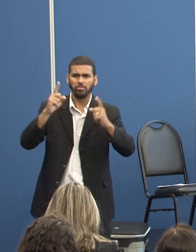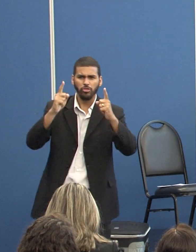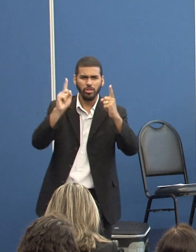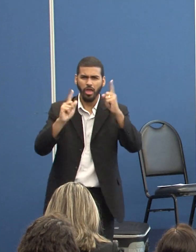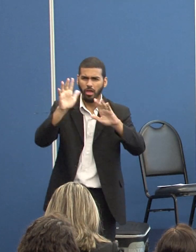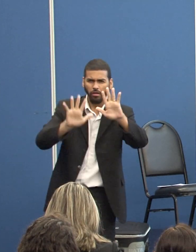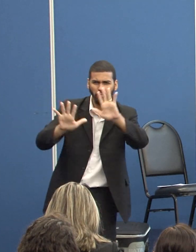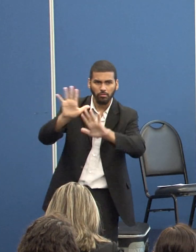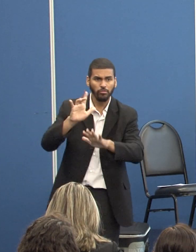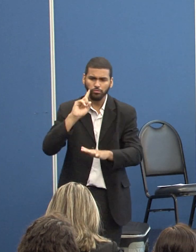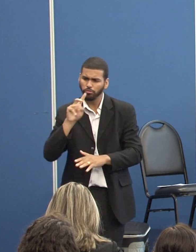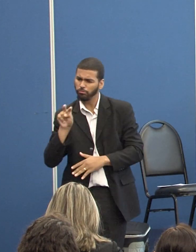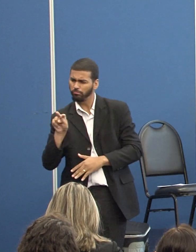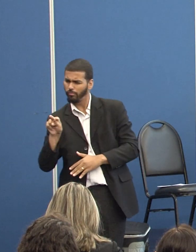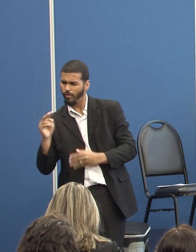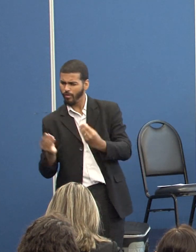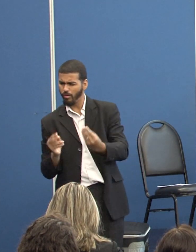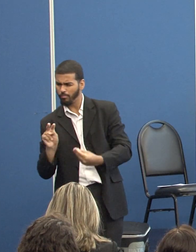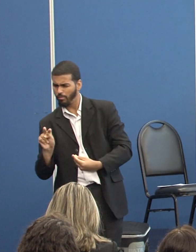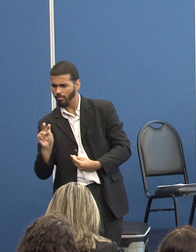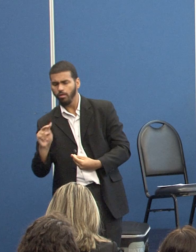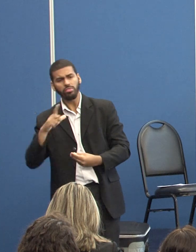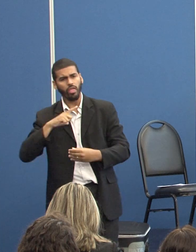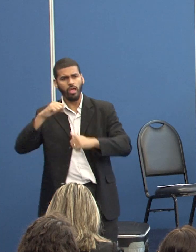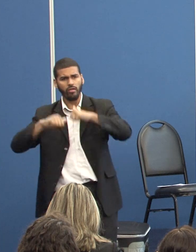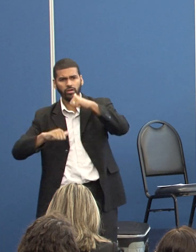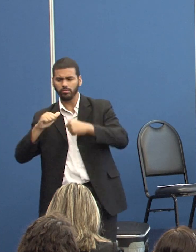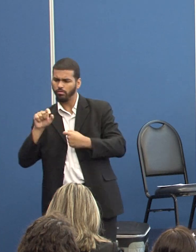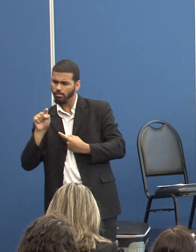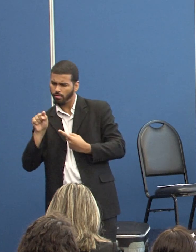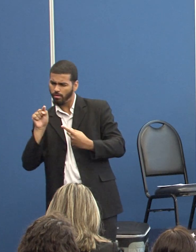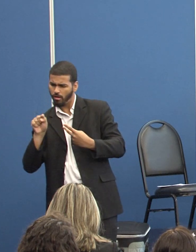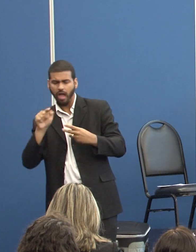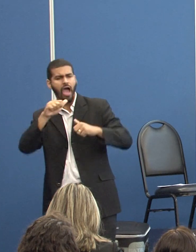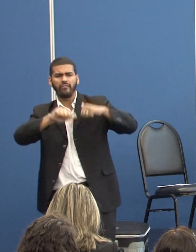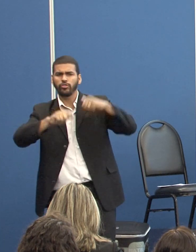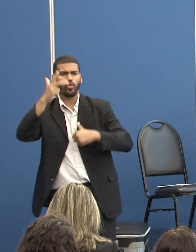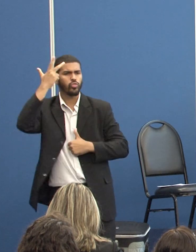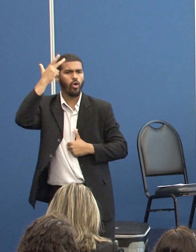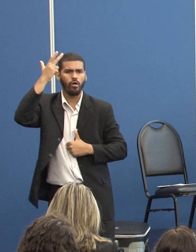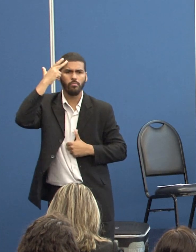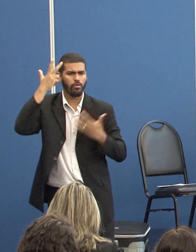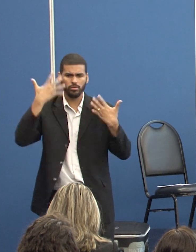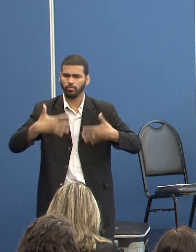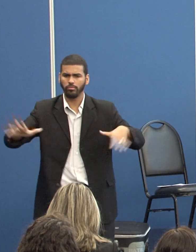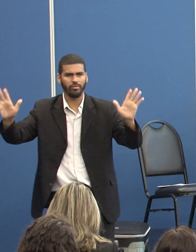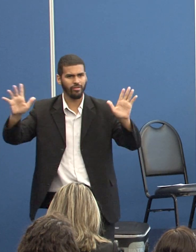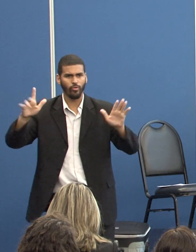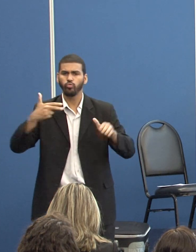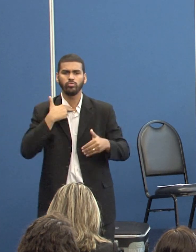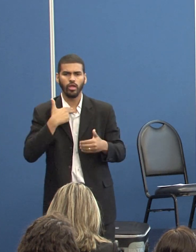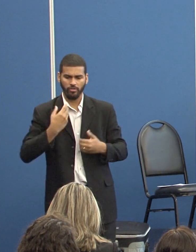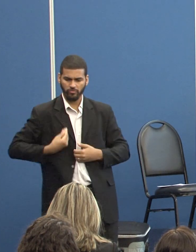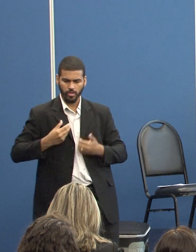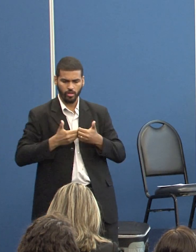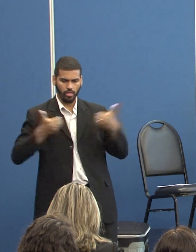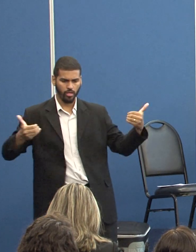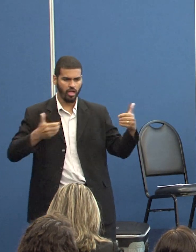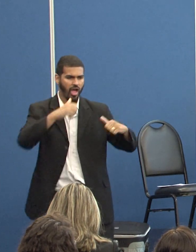do aluno surdo. Então, ela faz parte, não temos como separá-la da nossa vida humana.